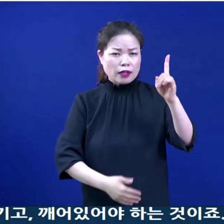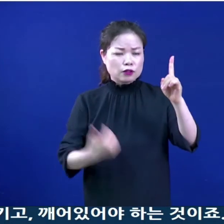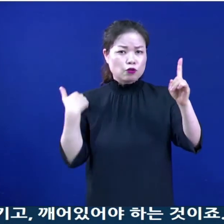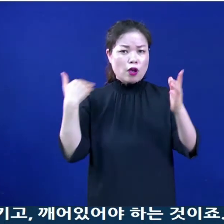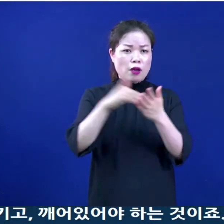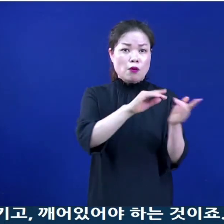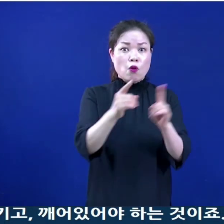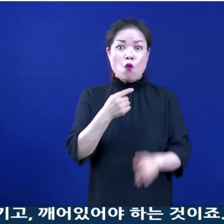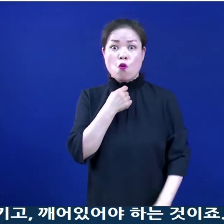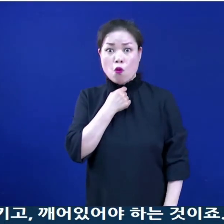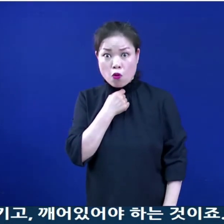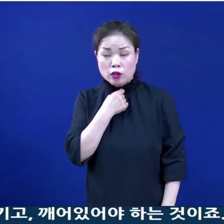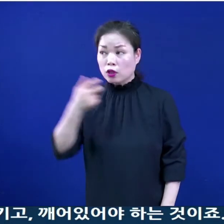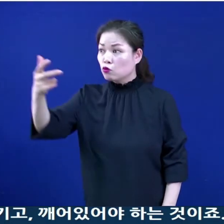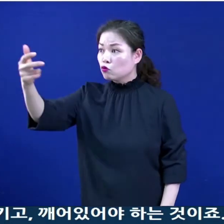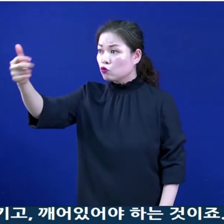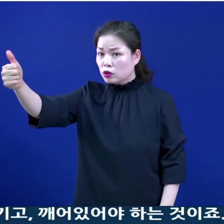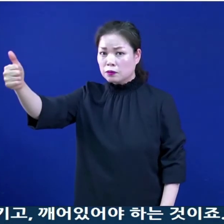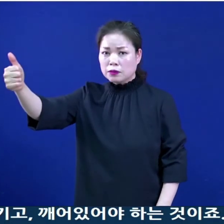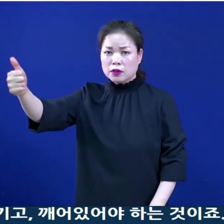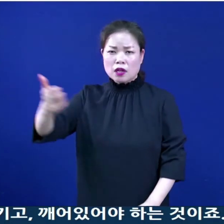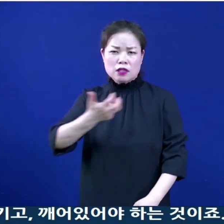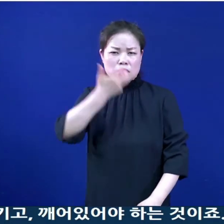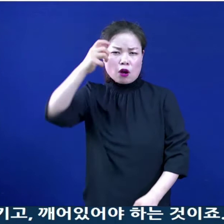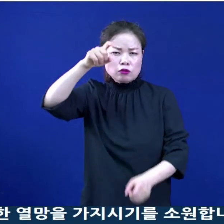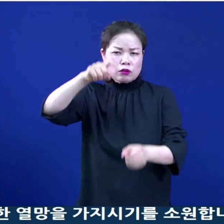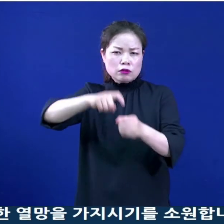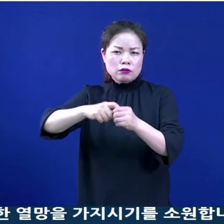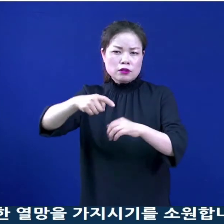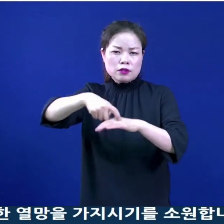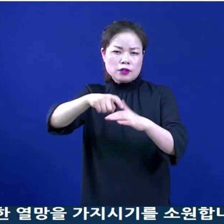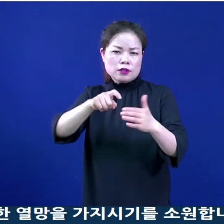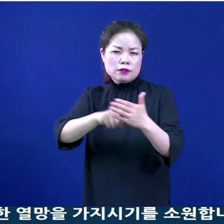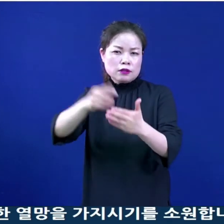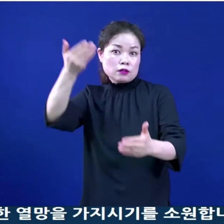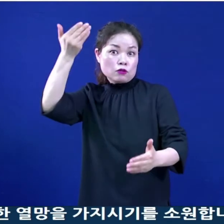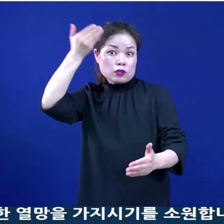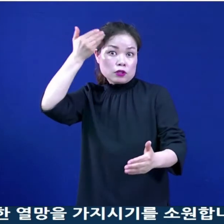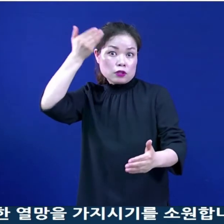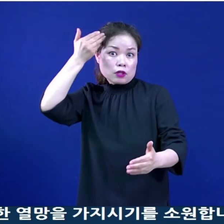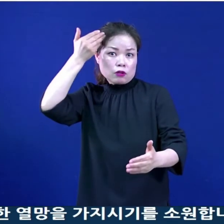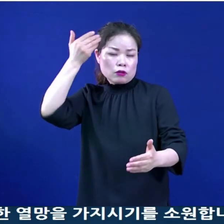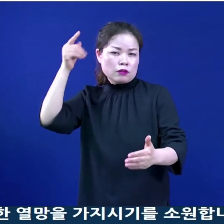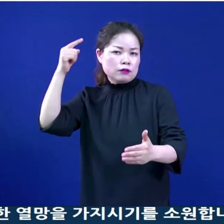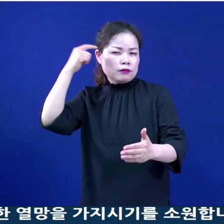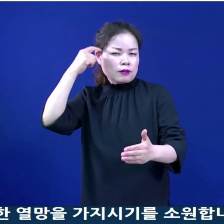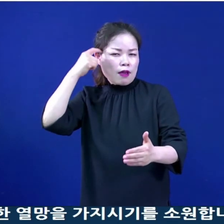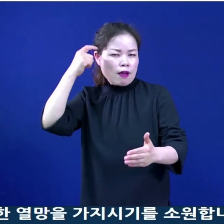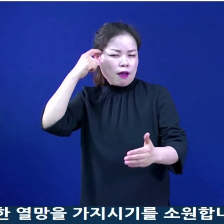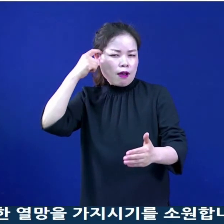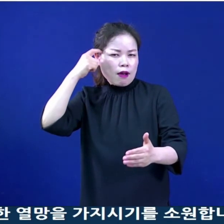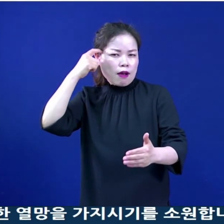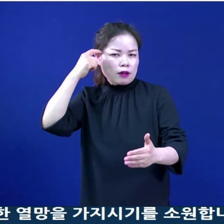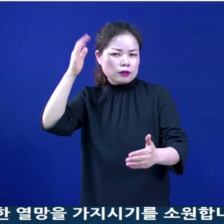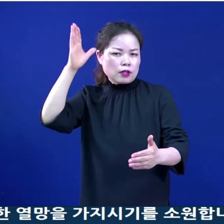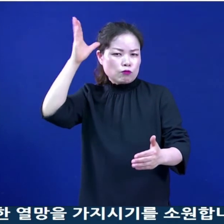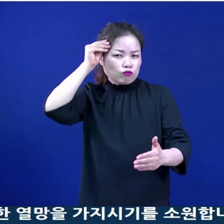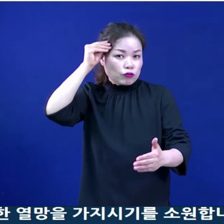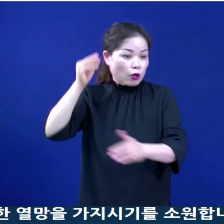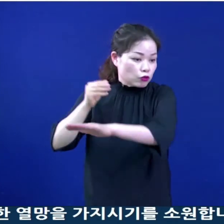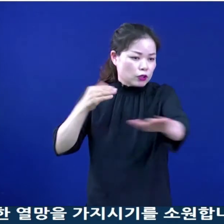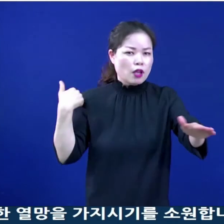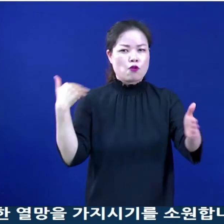회복만 원했는데 우리 주님은 영적으로, 심적으로, 지적으로, 의지적으로 박약한 우리들의